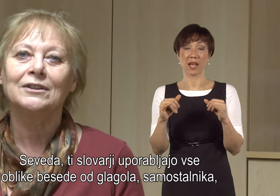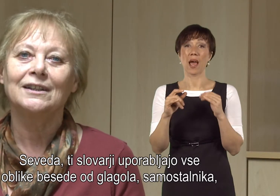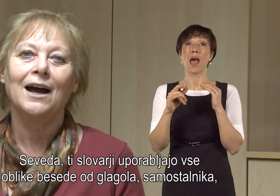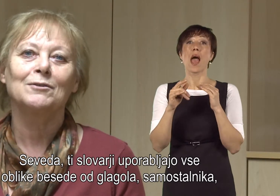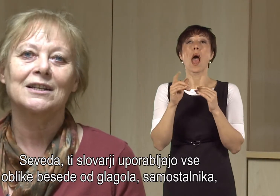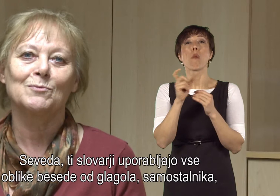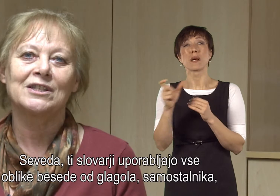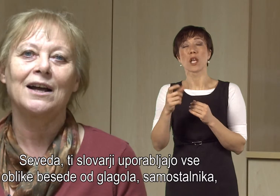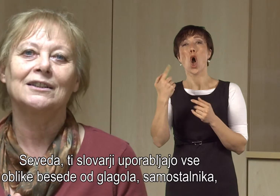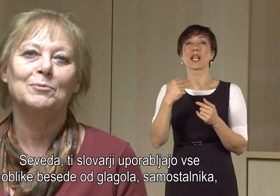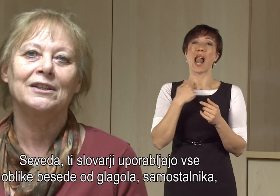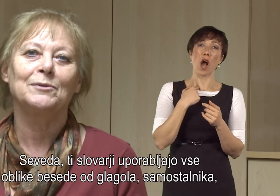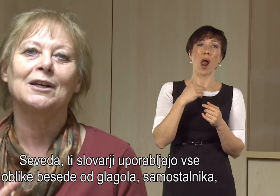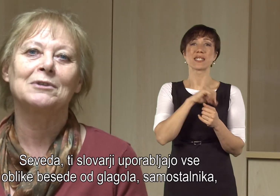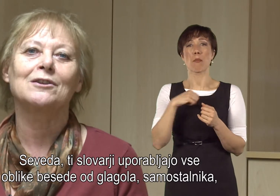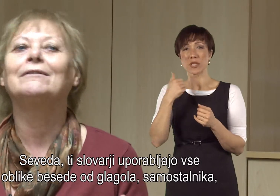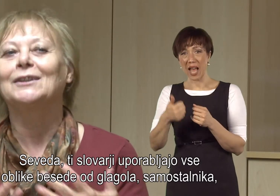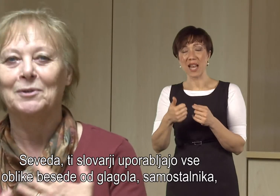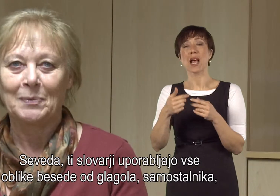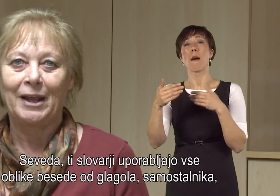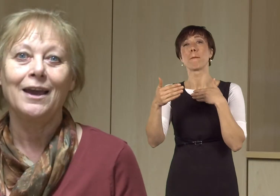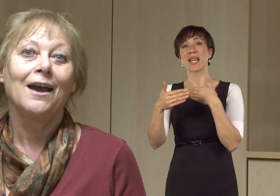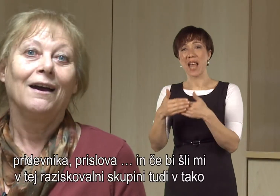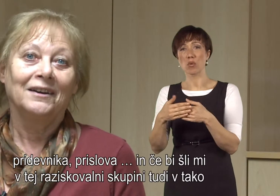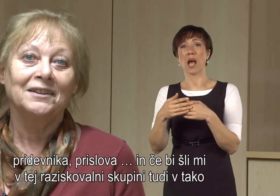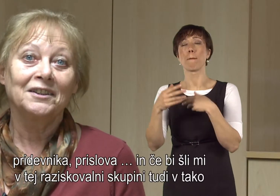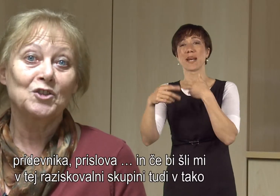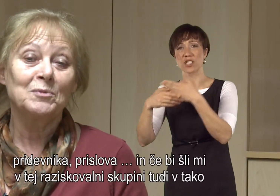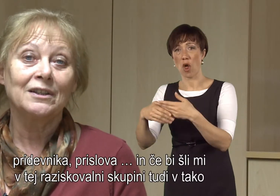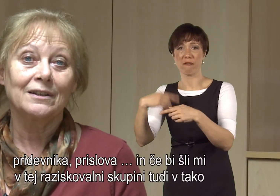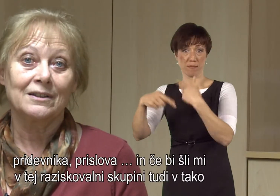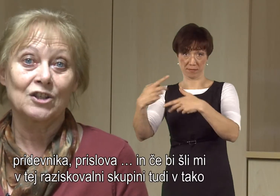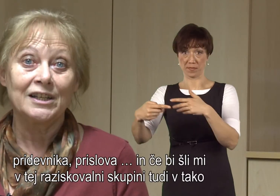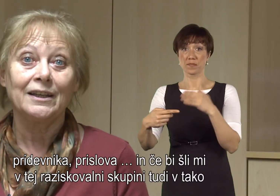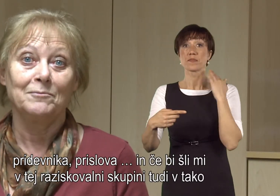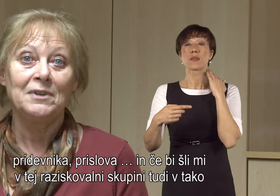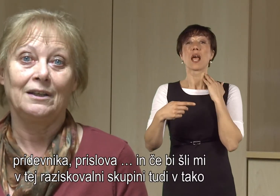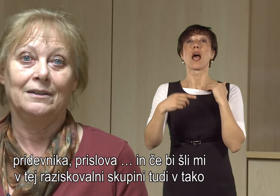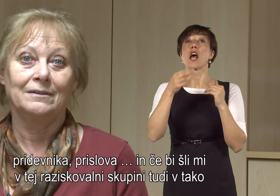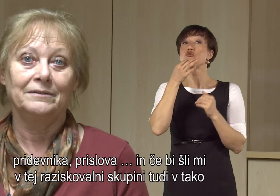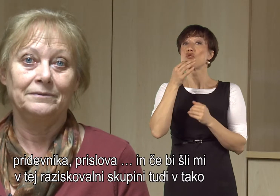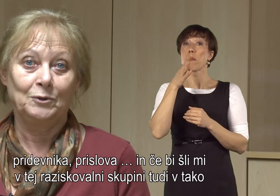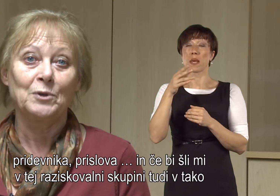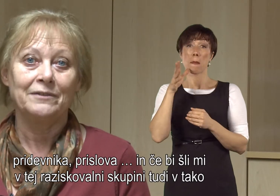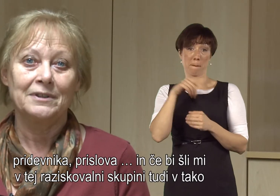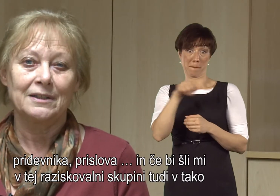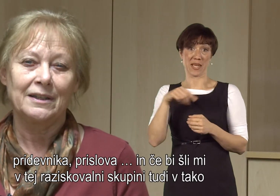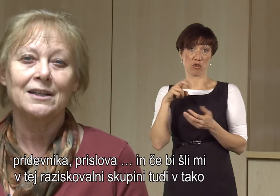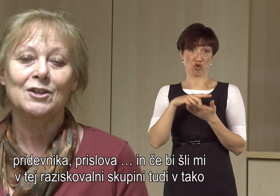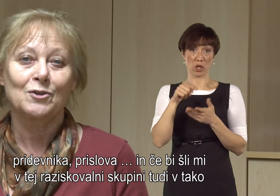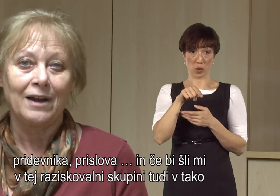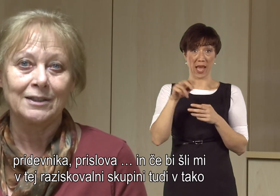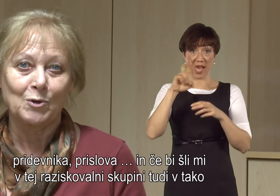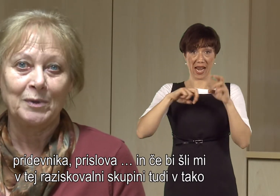besede, od glagola, samostalnika, pridevnika, prislova in tako naprej. In če bi šli mi tukaj v